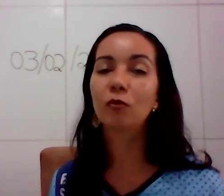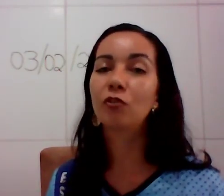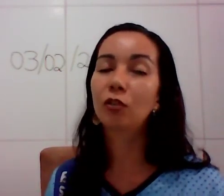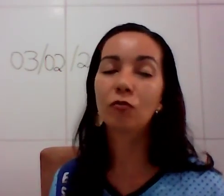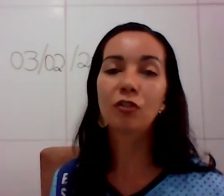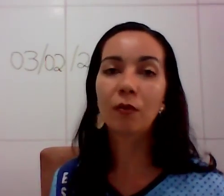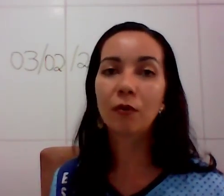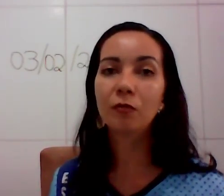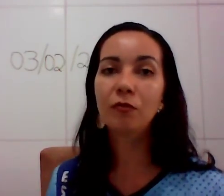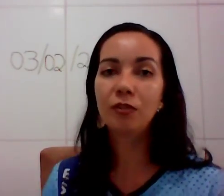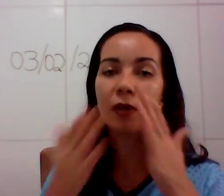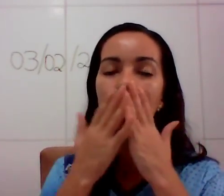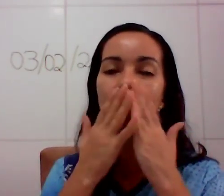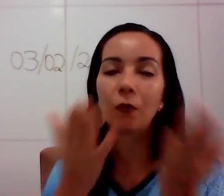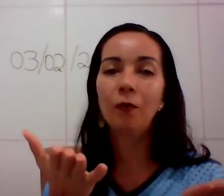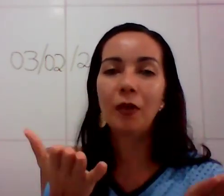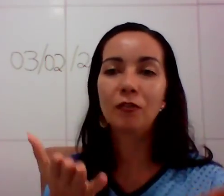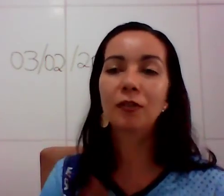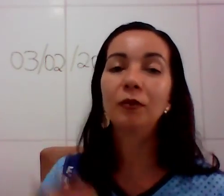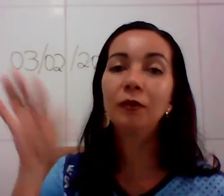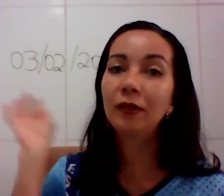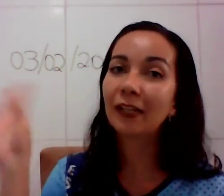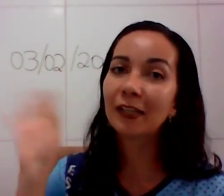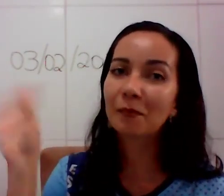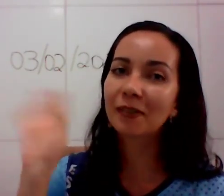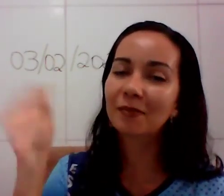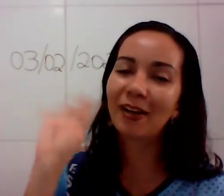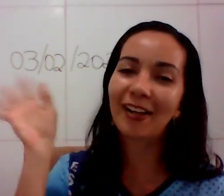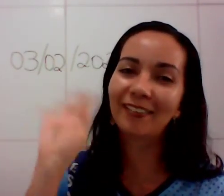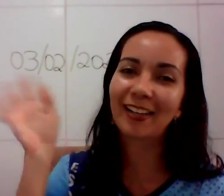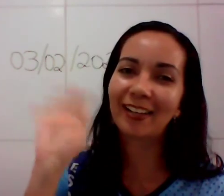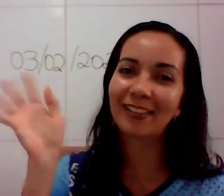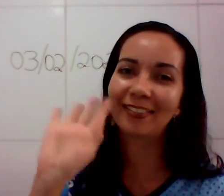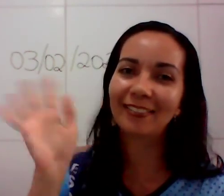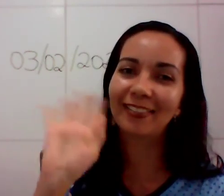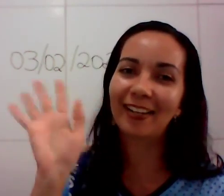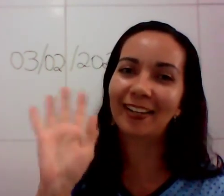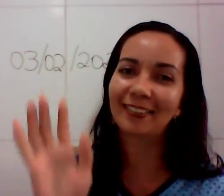todos, que todos tenham um ótimo dia. Um beijo, segundo ano, e até a próxima aula. Tchau, tchau.